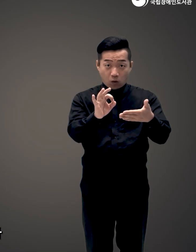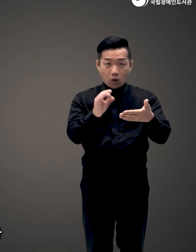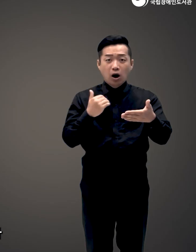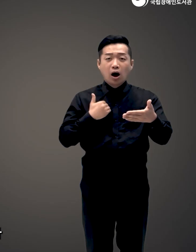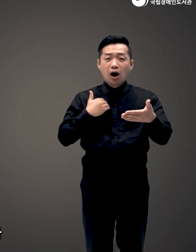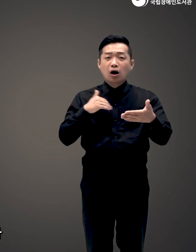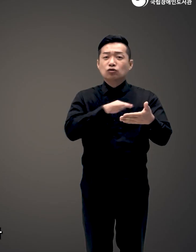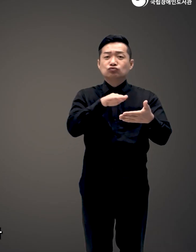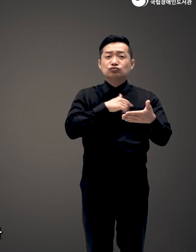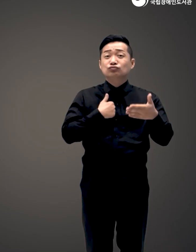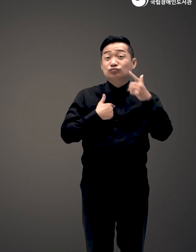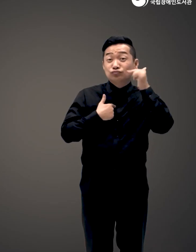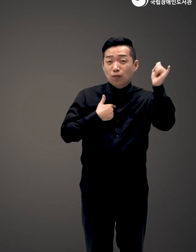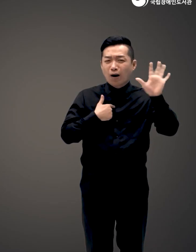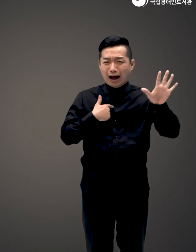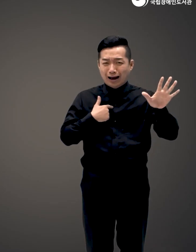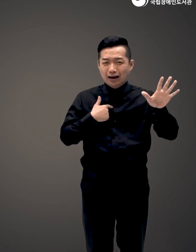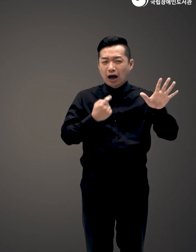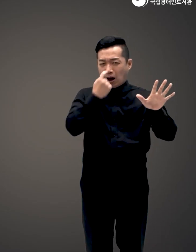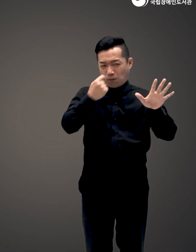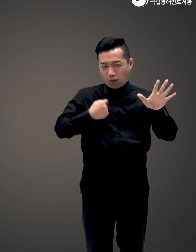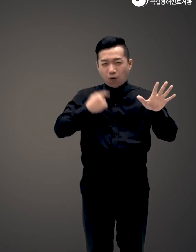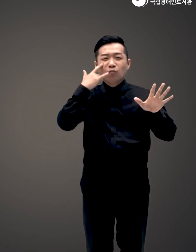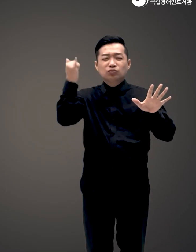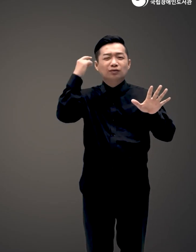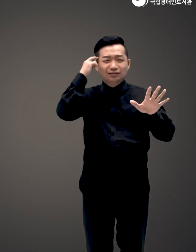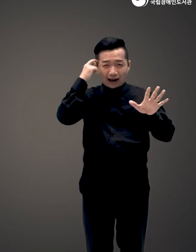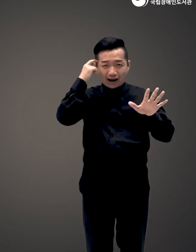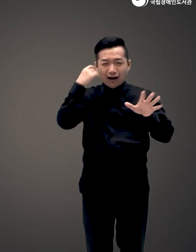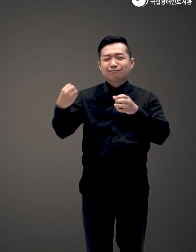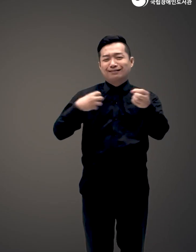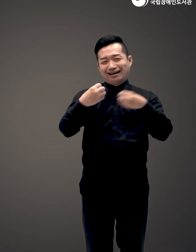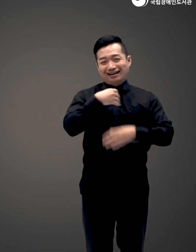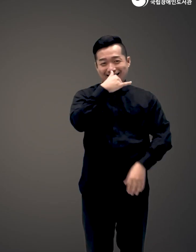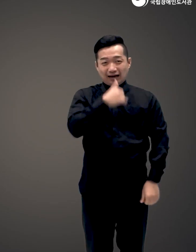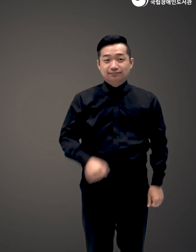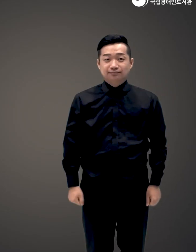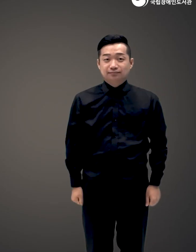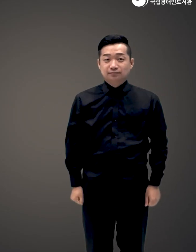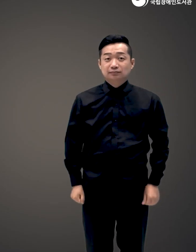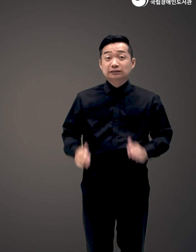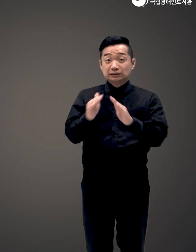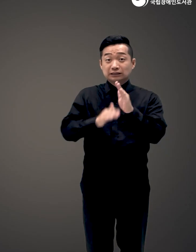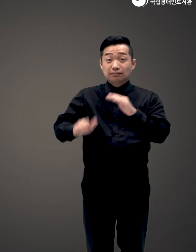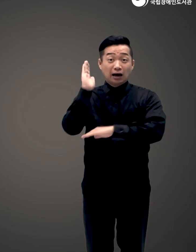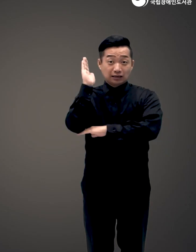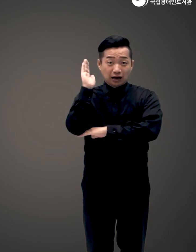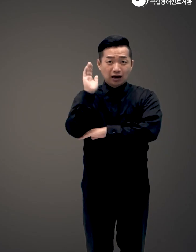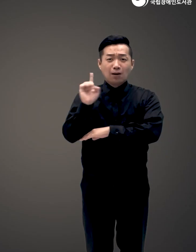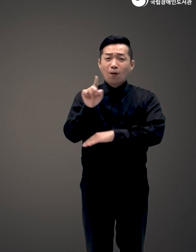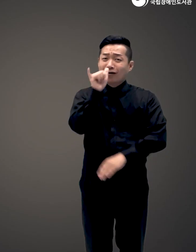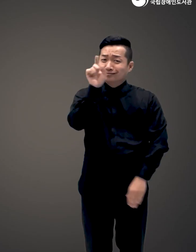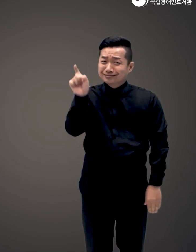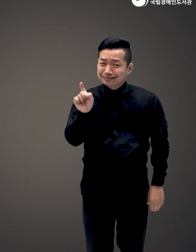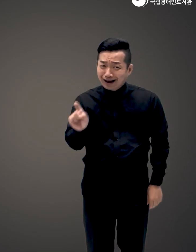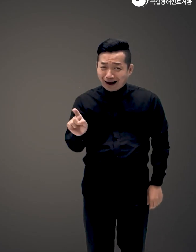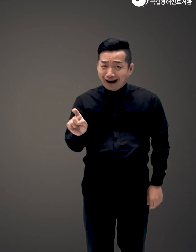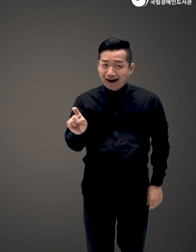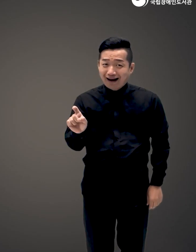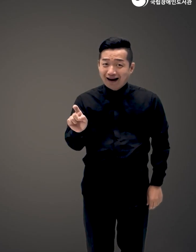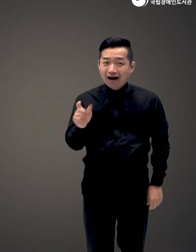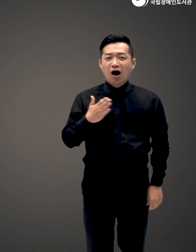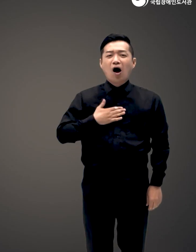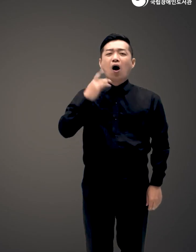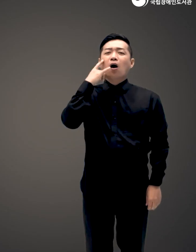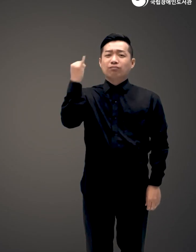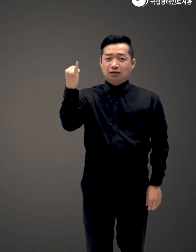부모를 생각하는 게 아니라 다 자기 부모를 생각해 보게 된다고 그러더라고요. 자기 집안 이야기는 무슨 얘기가